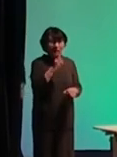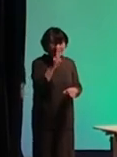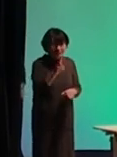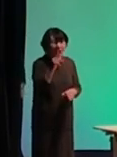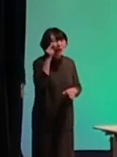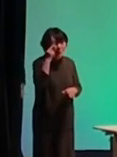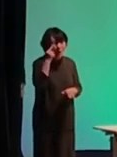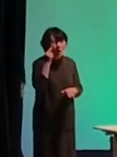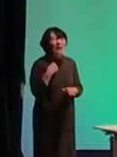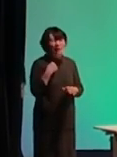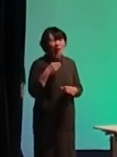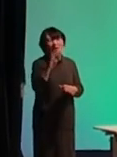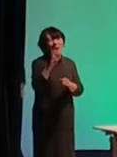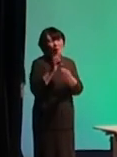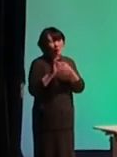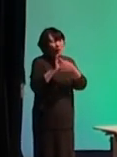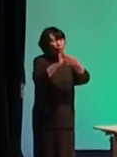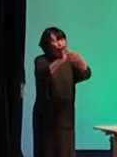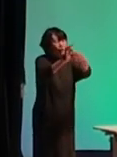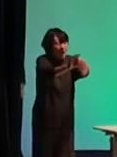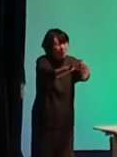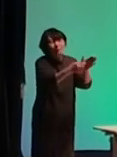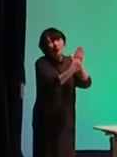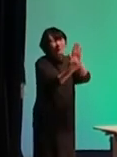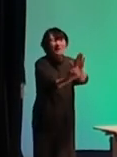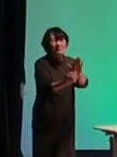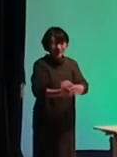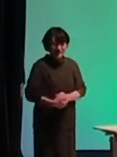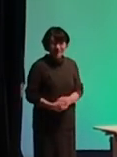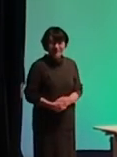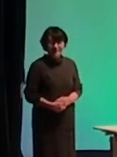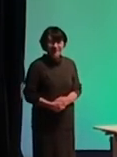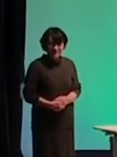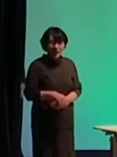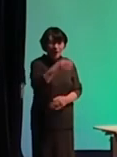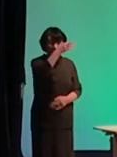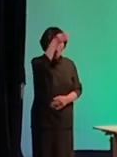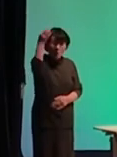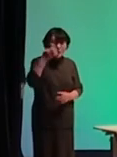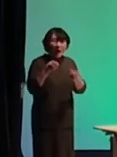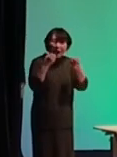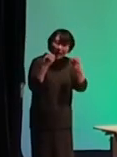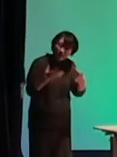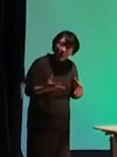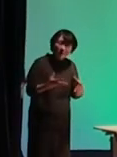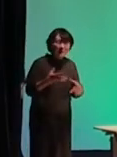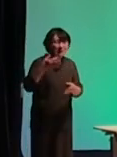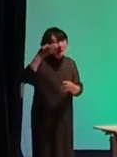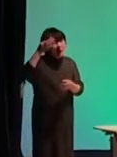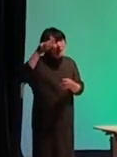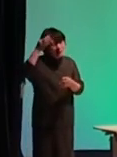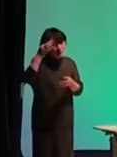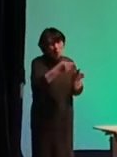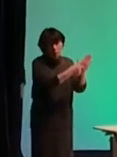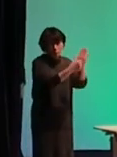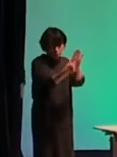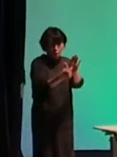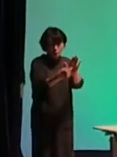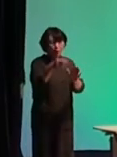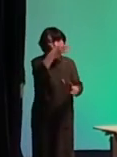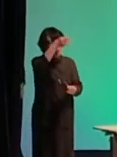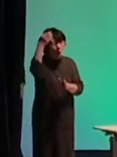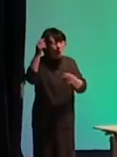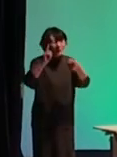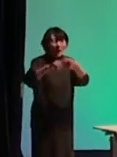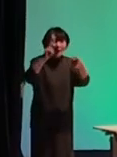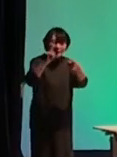30年続けるというふうに宣言をしております。それで、神戸から新しい価値を生むというふうに、神戸ならではの新た